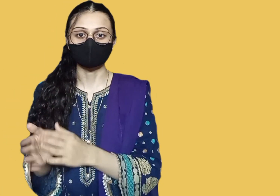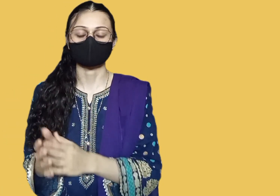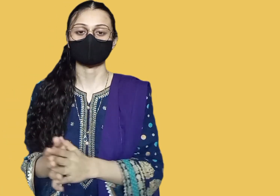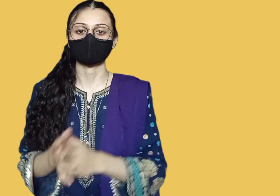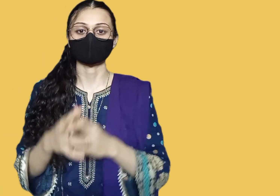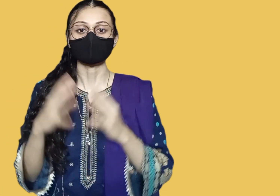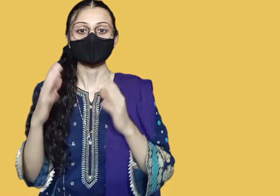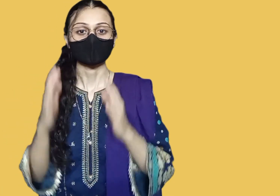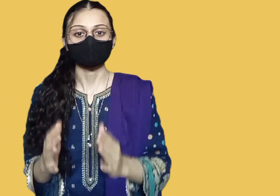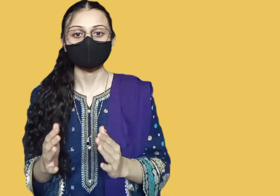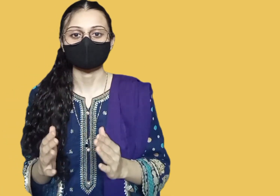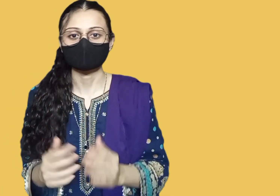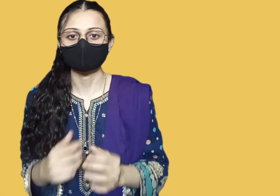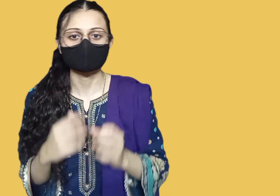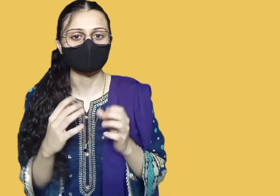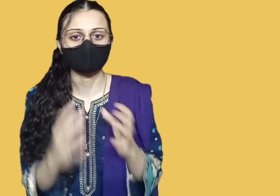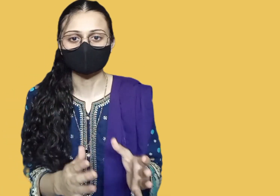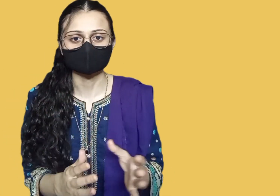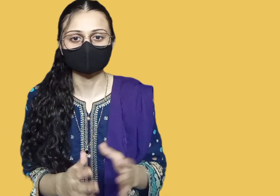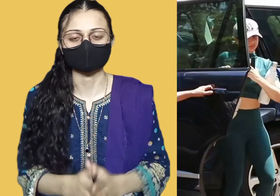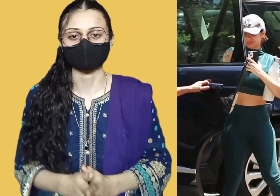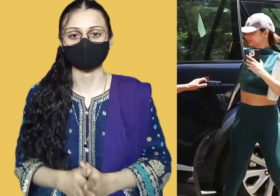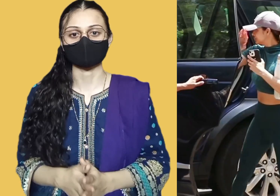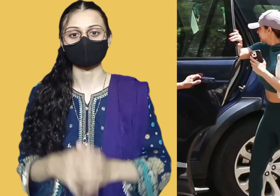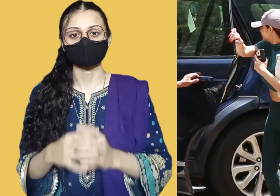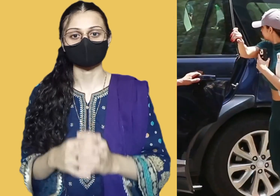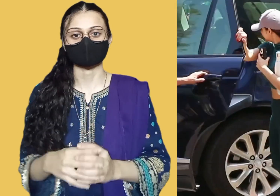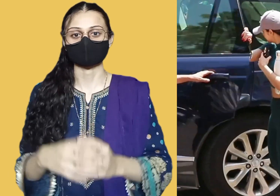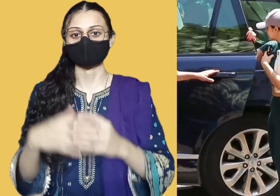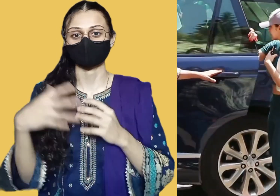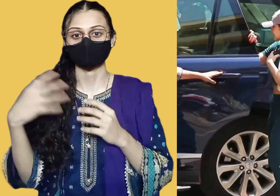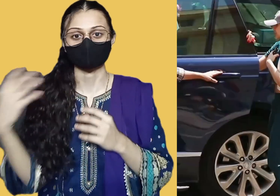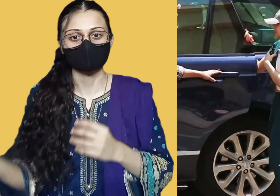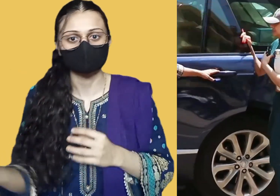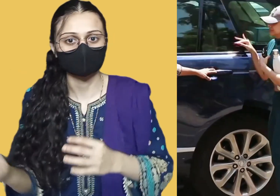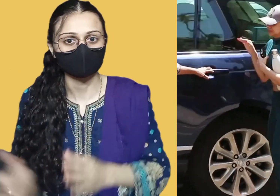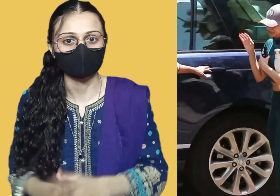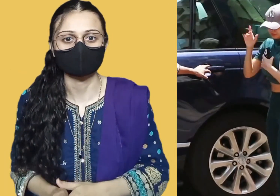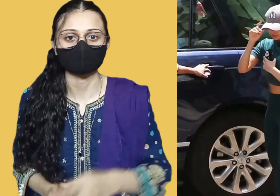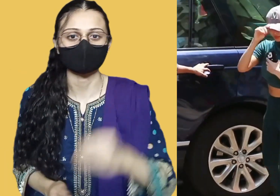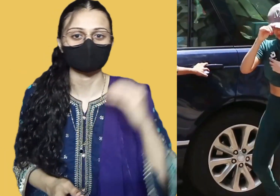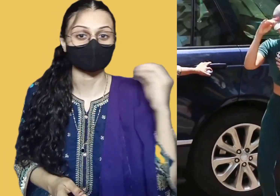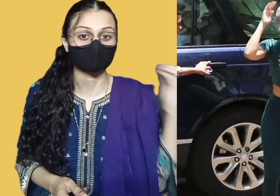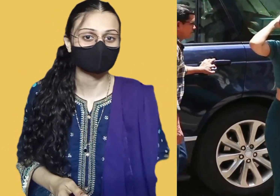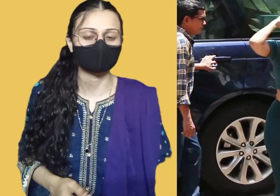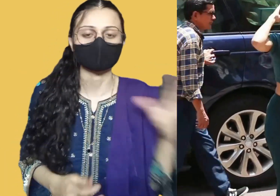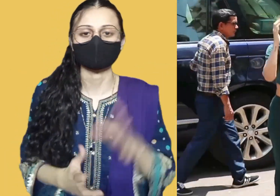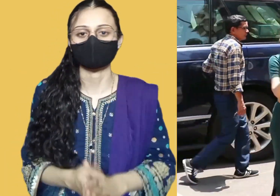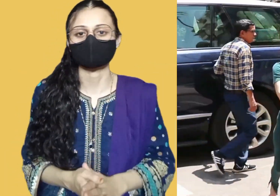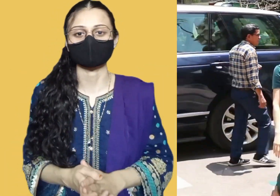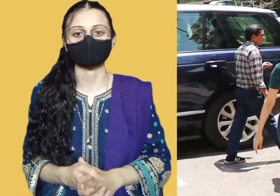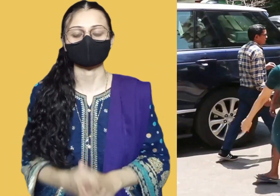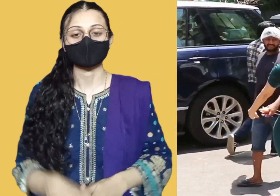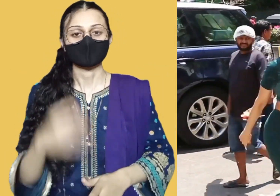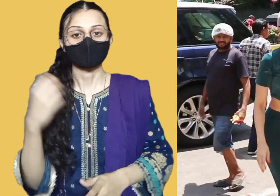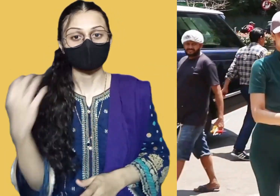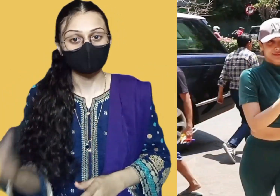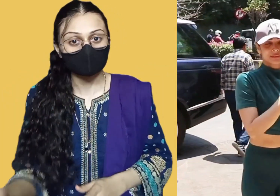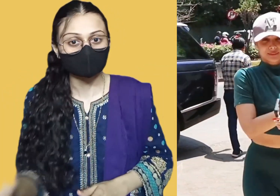जो है वो हर एक्टर के पीछे भागते रहते हैं, हर एक्टर के जो है वो रेस्टोरेंट तक पहुँच जाते हैं, उनके घर के बाहर पहुँच जाते हैं, एयरपोर्ट तक